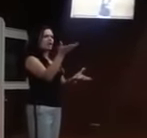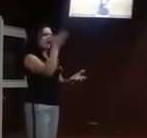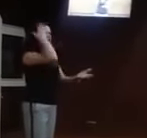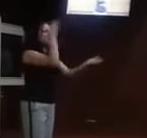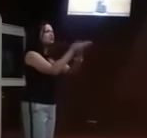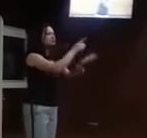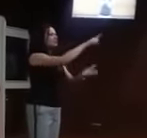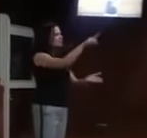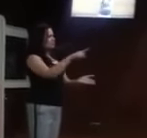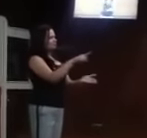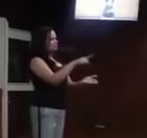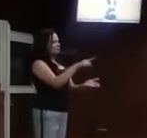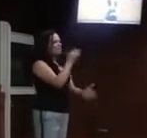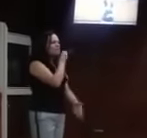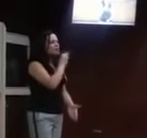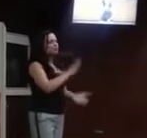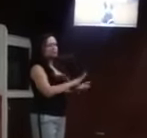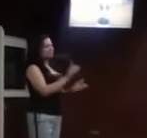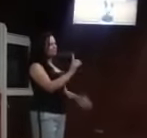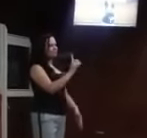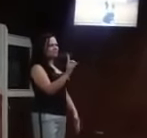Amém. Aleluia, aleluia.